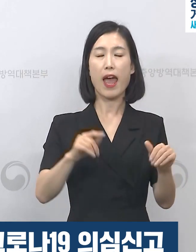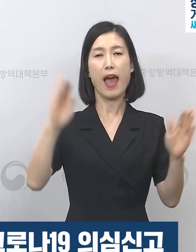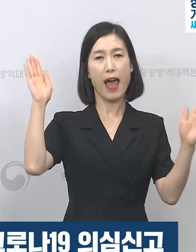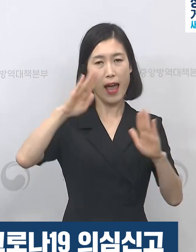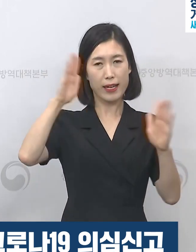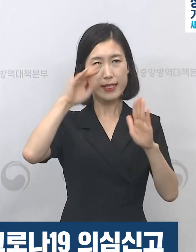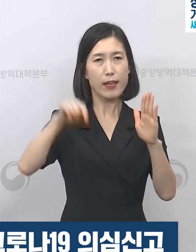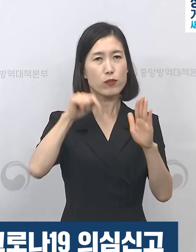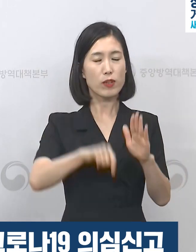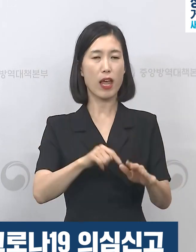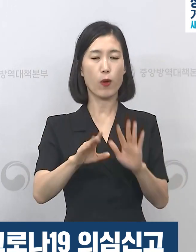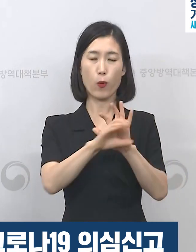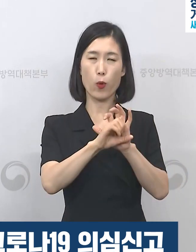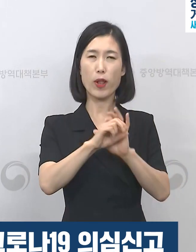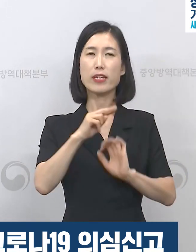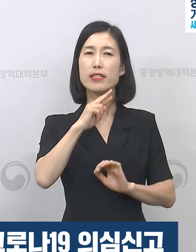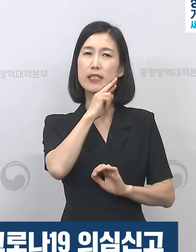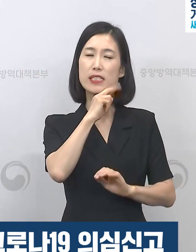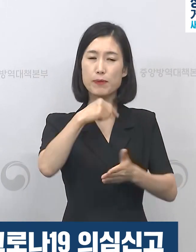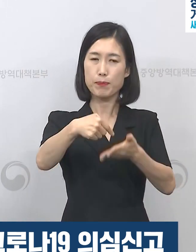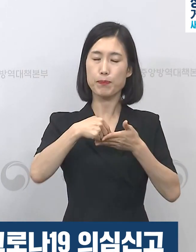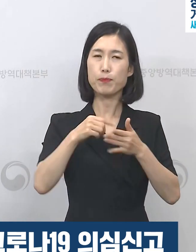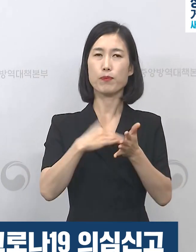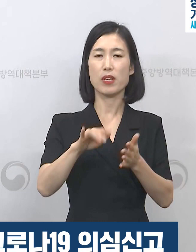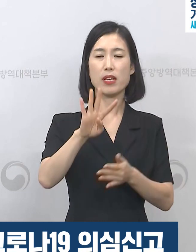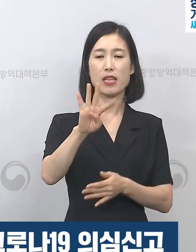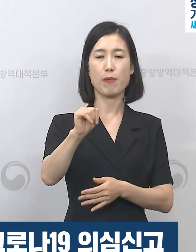연령의 코로나19 의심 신고는 총